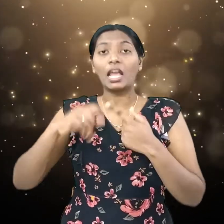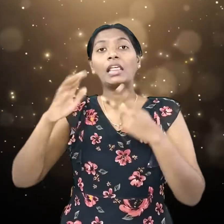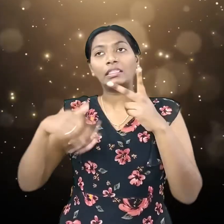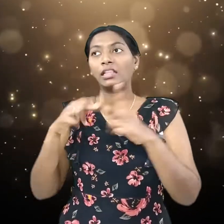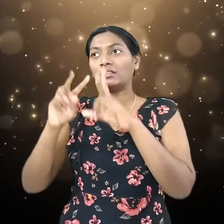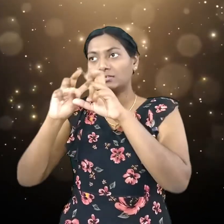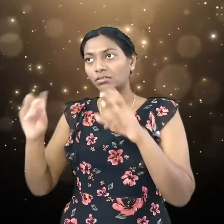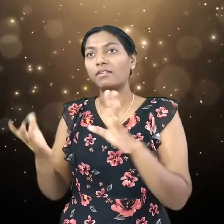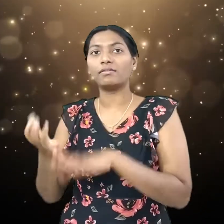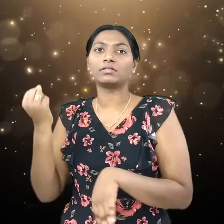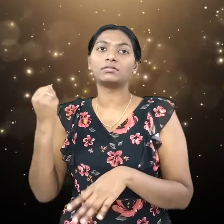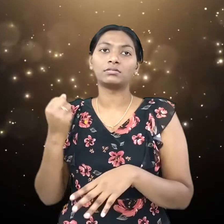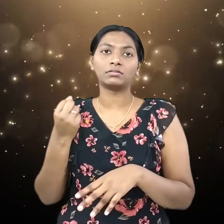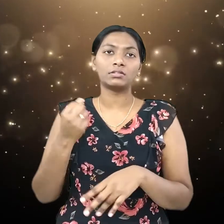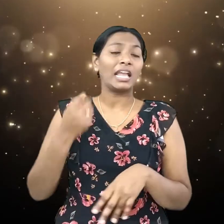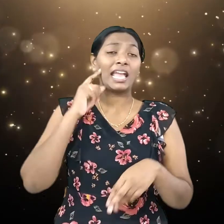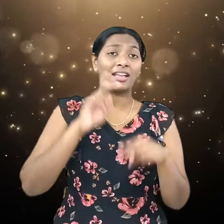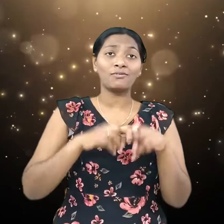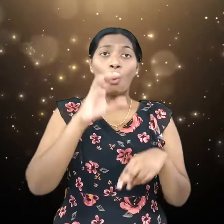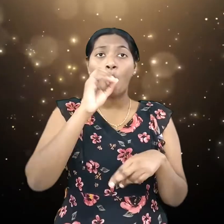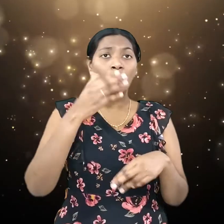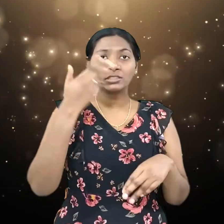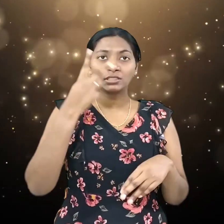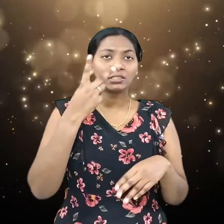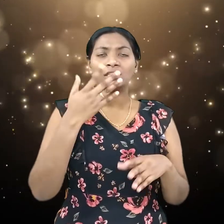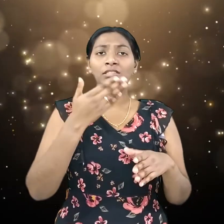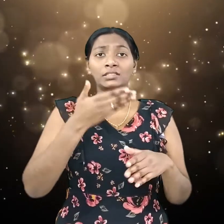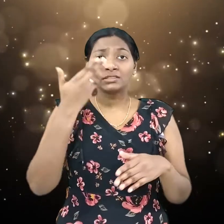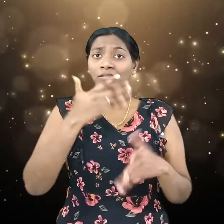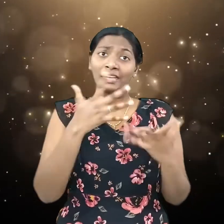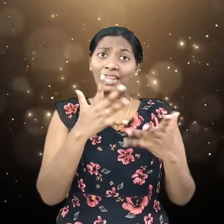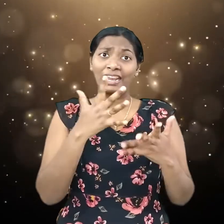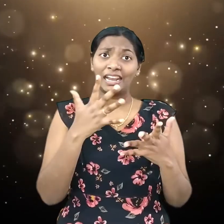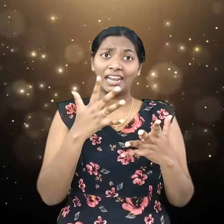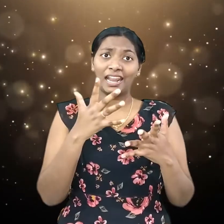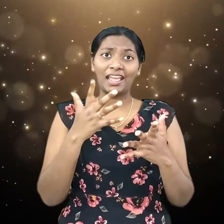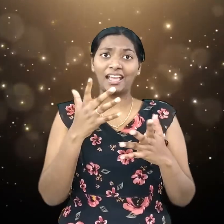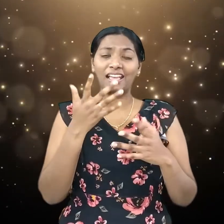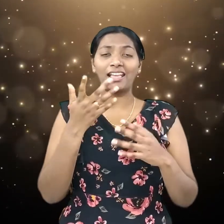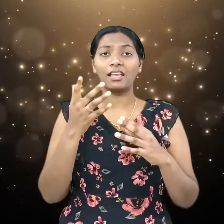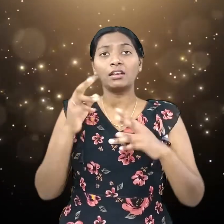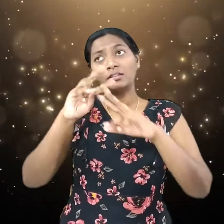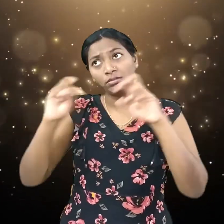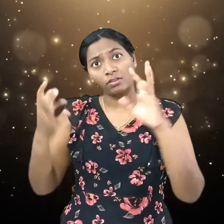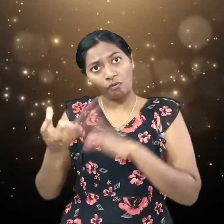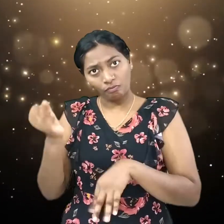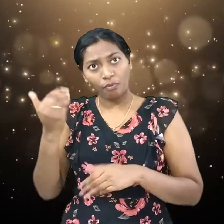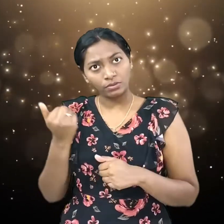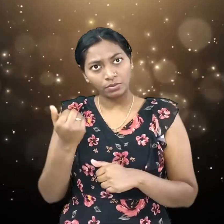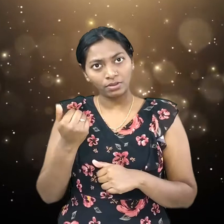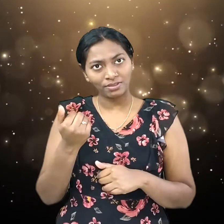कितने मेरी बात समझ, जोक समझ में आया क्या, तो कहते हमने ऑक्सीजन खोजी, मैंने कि बिना लिए खोज के दिखाओ तो मानू,